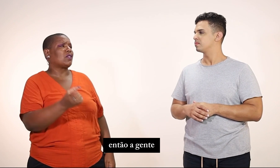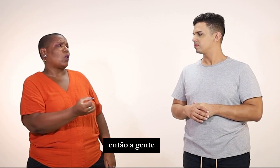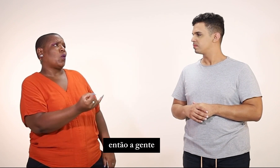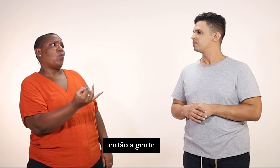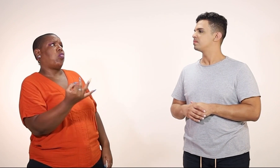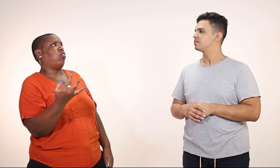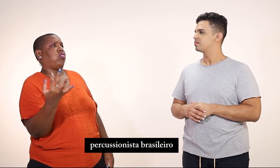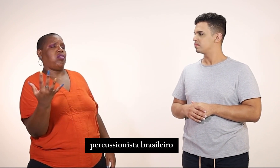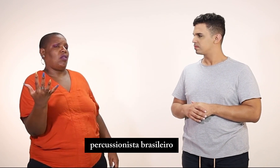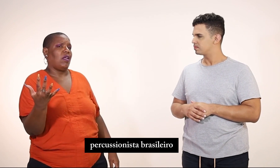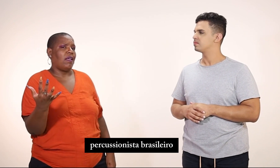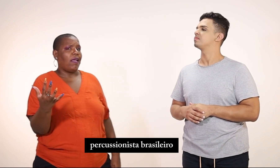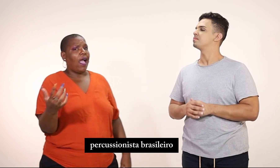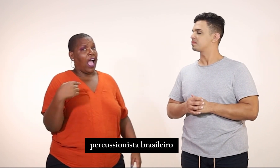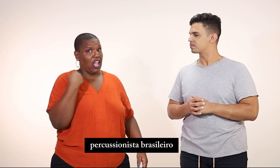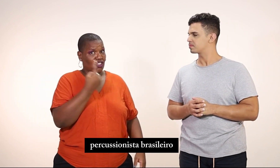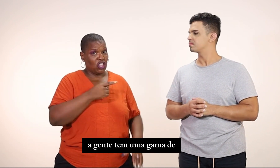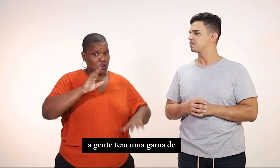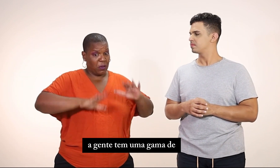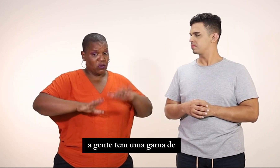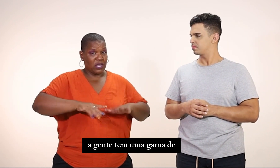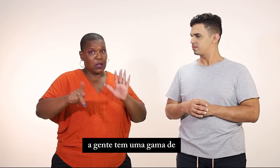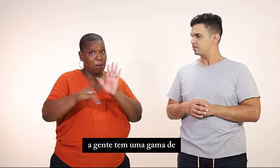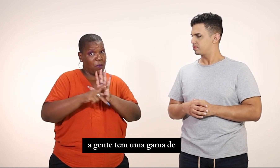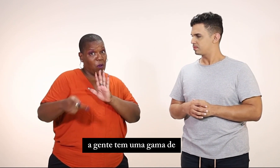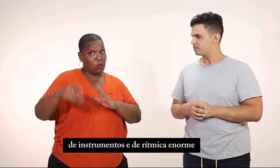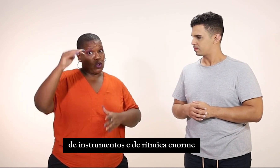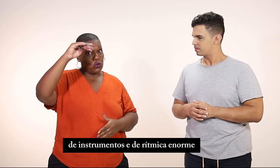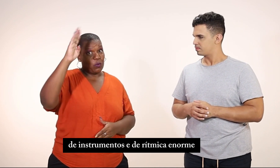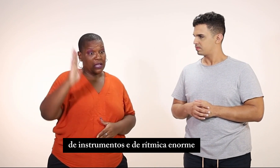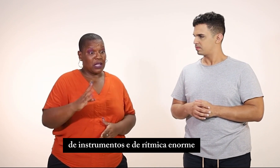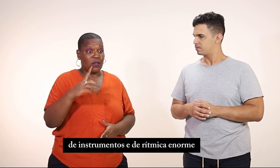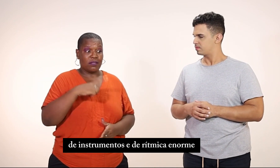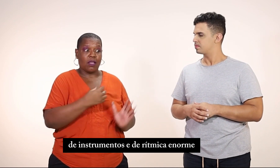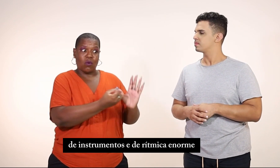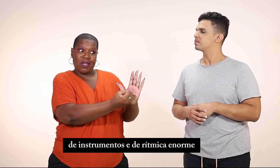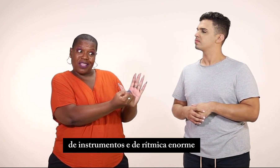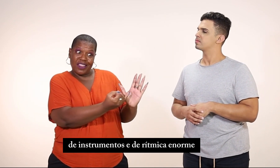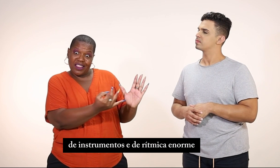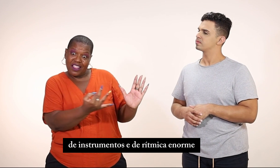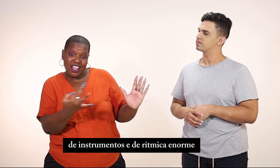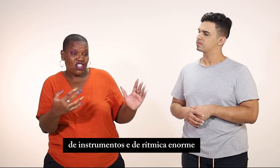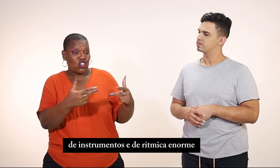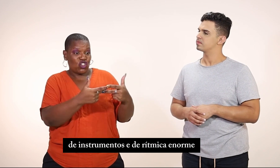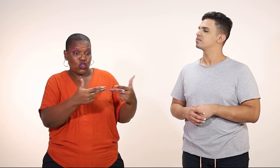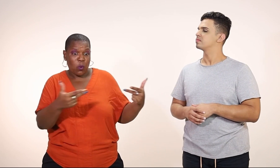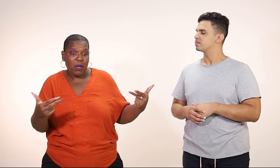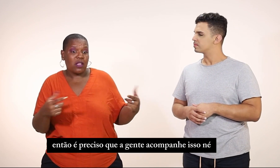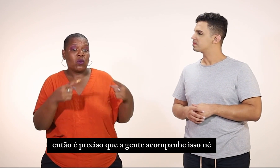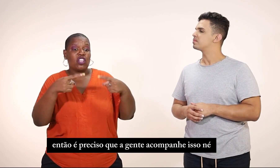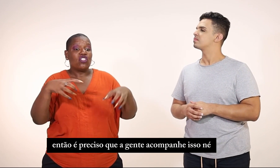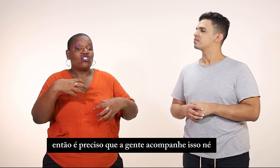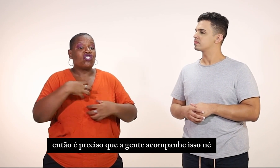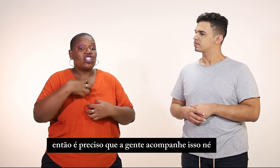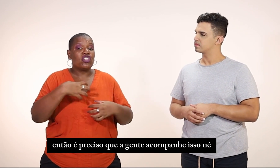gente, percussionista brasileiro, a gente tem uma gama de instrumentos e de rítmica enorme. Então, é preciso que a